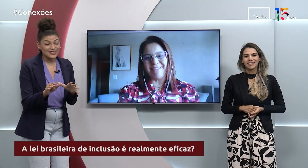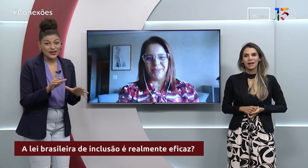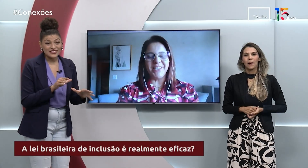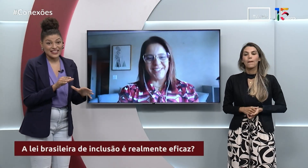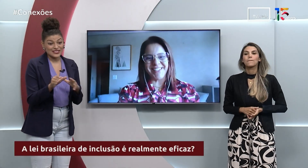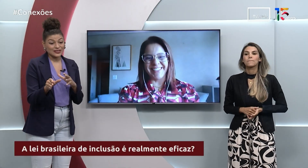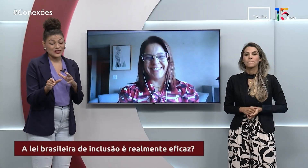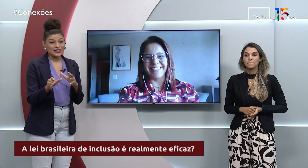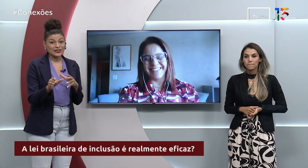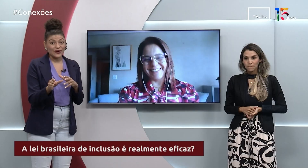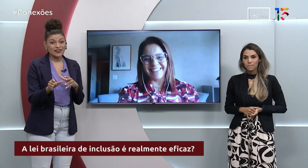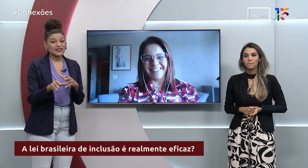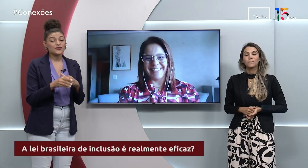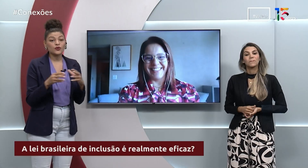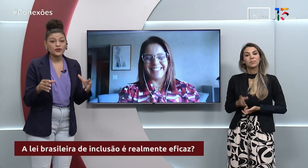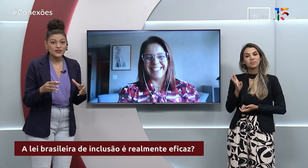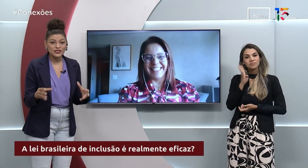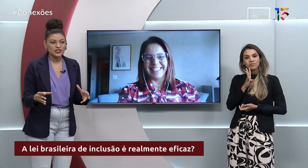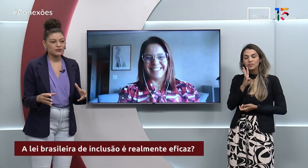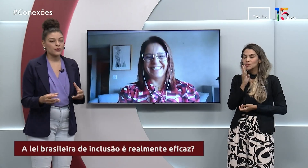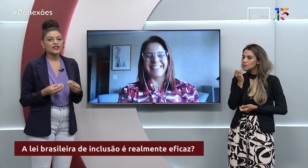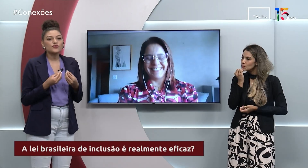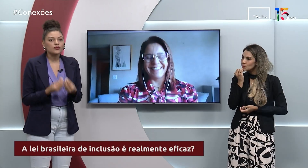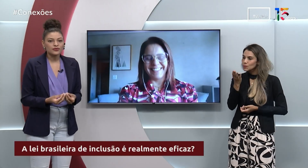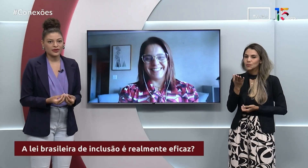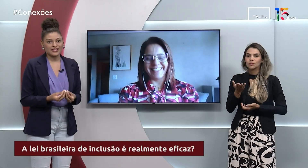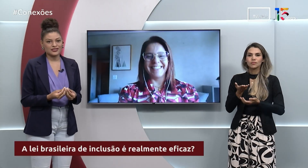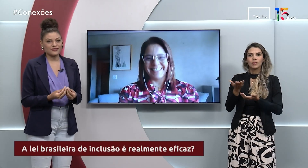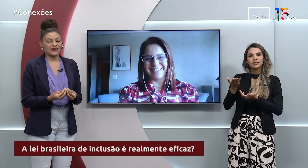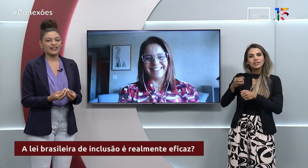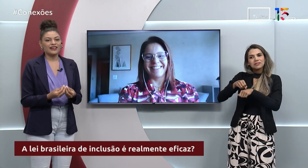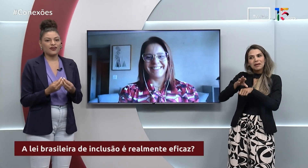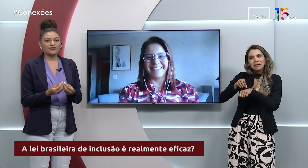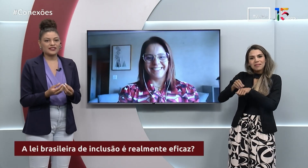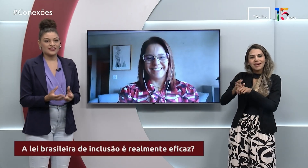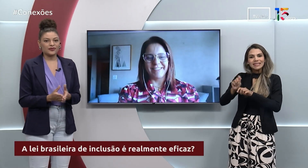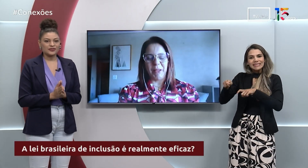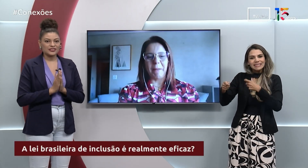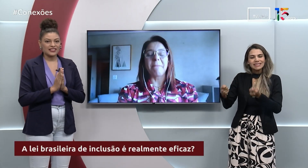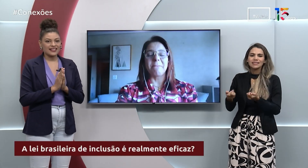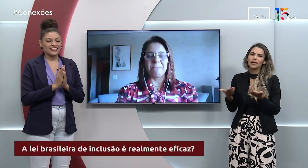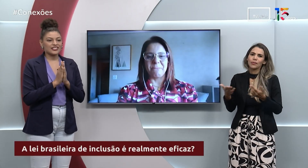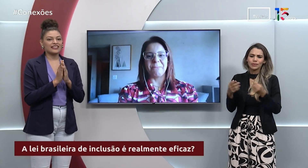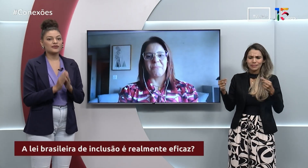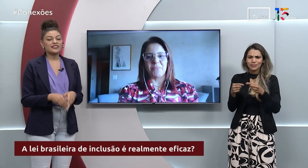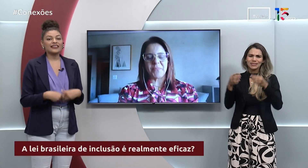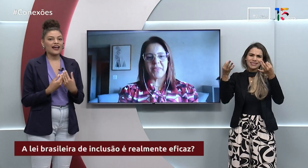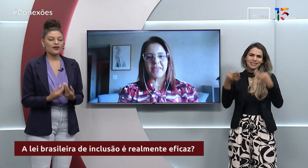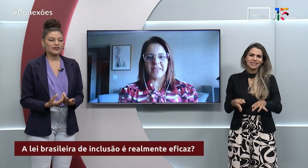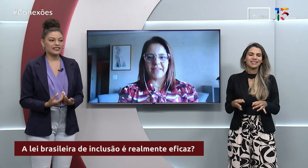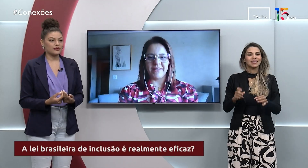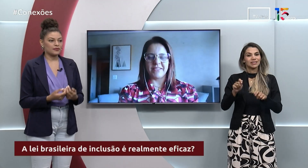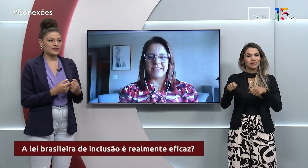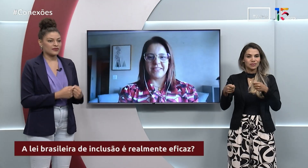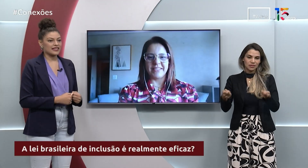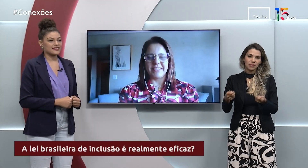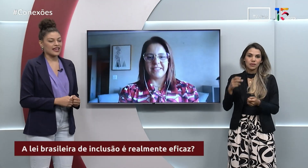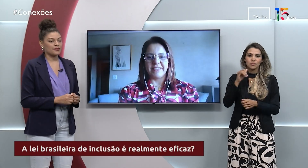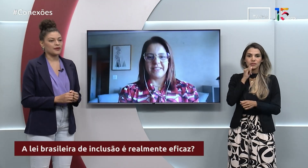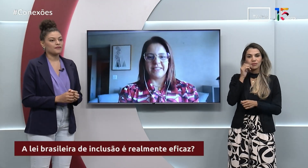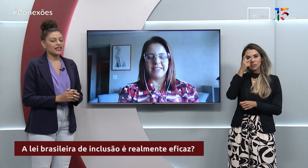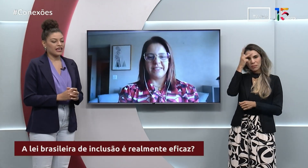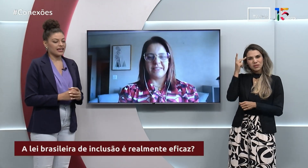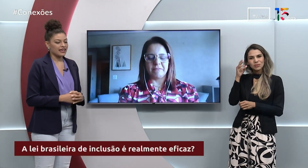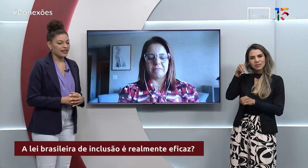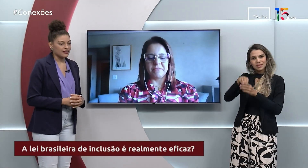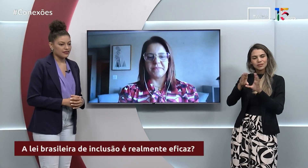E essa nossa troca faz todo sentido para o assunto que a gente vai conversar hoje, né? Já que o sinal que uma pessoa